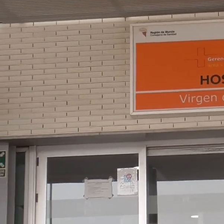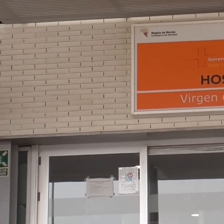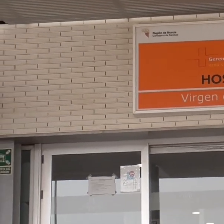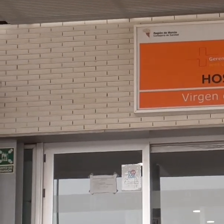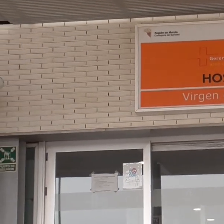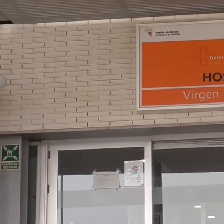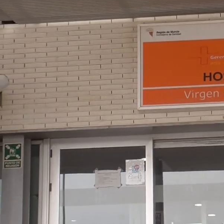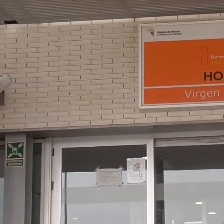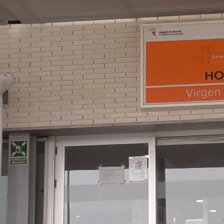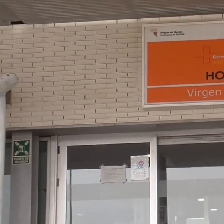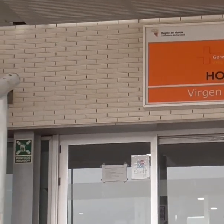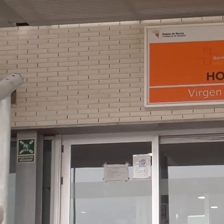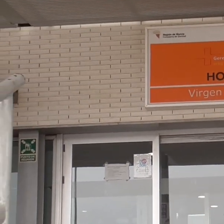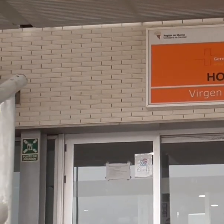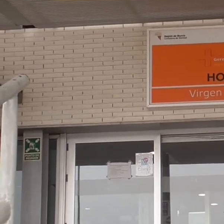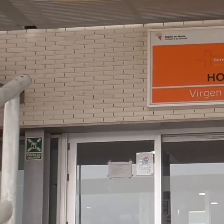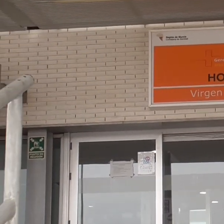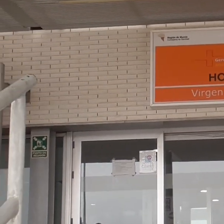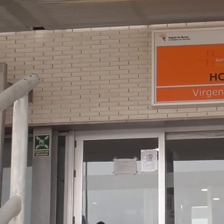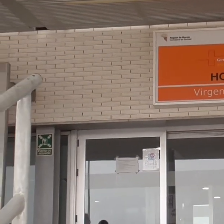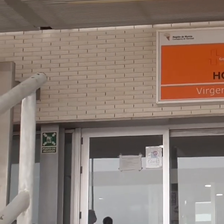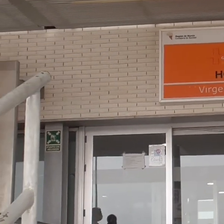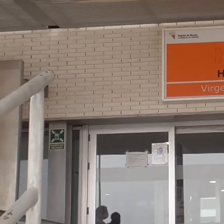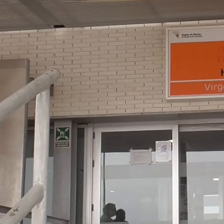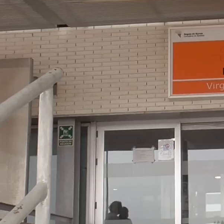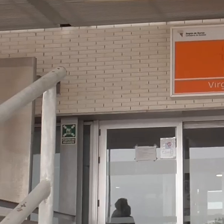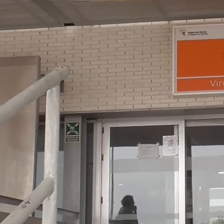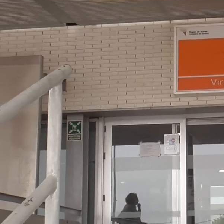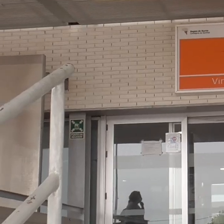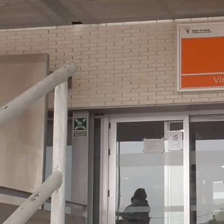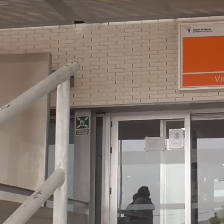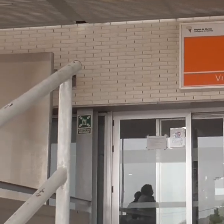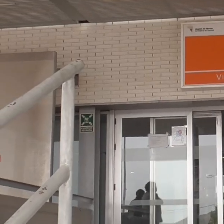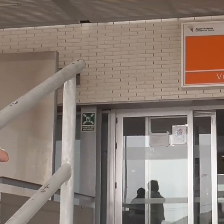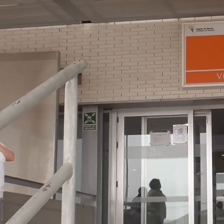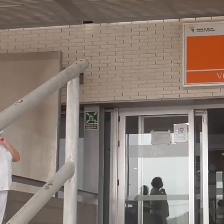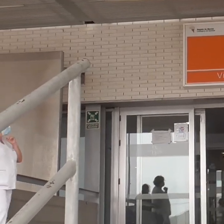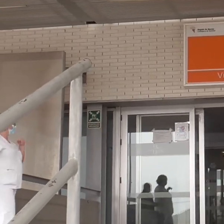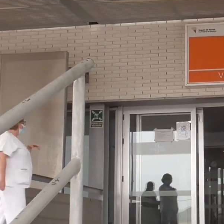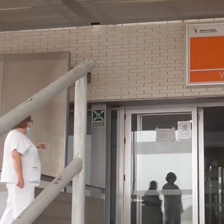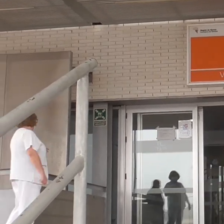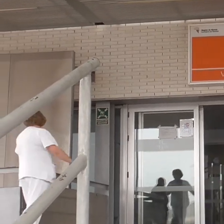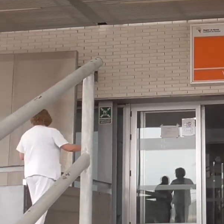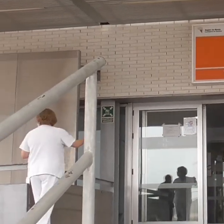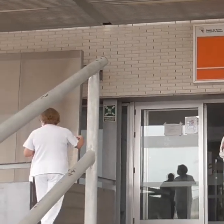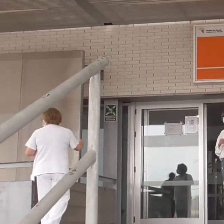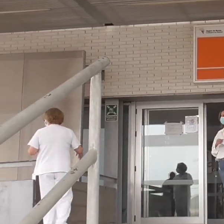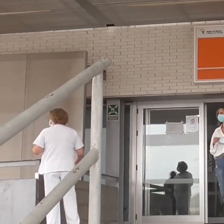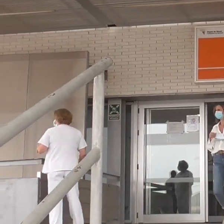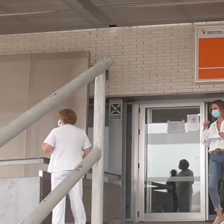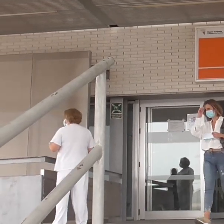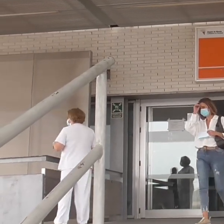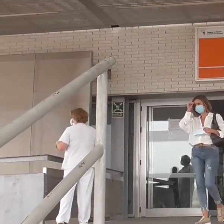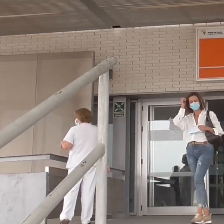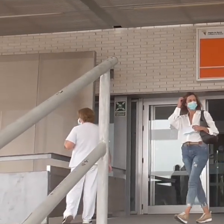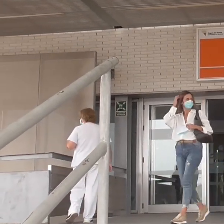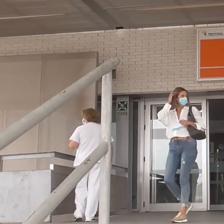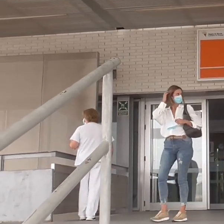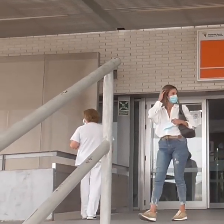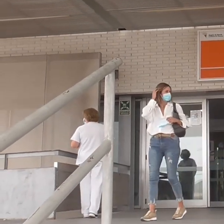equitativa, acumulándolo en los grandes hospitales. Nosotros tenemos el ejemplo de la unidad funcional del Morales